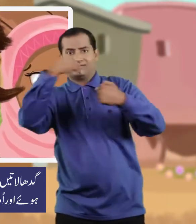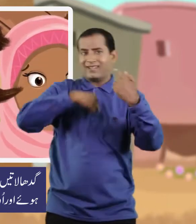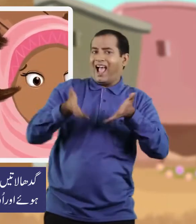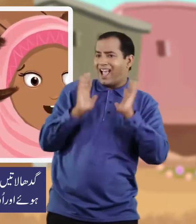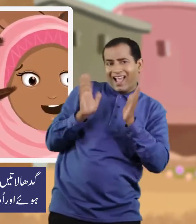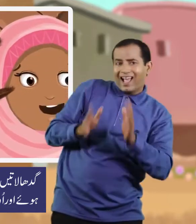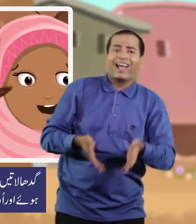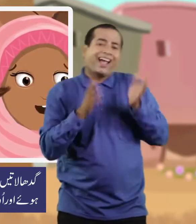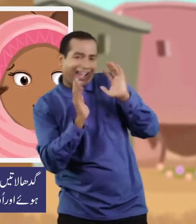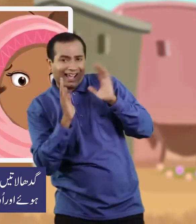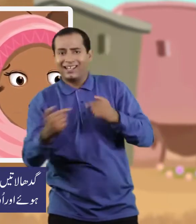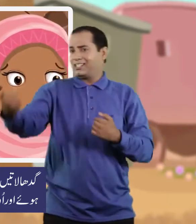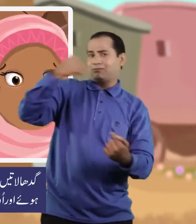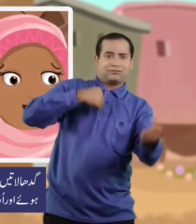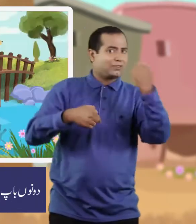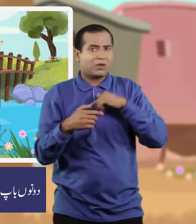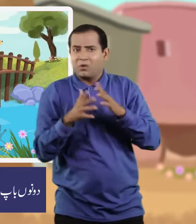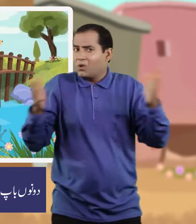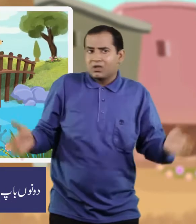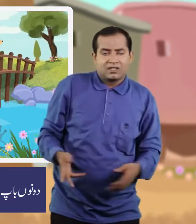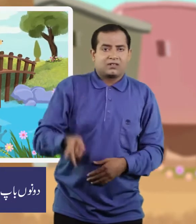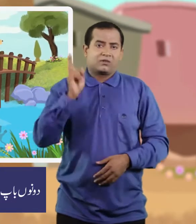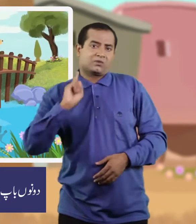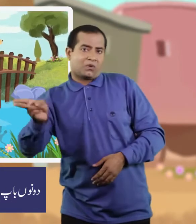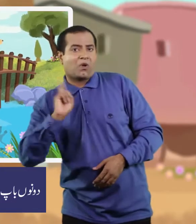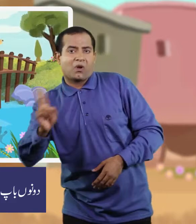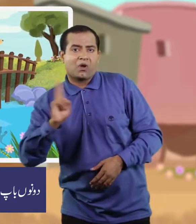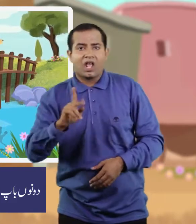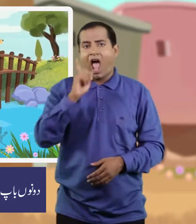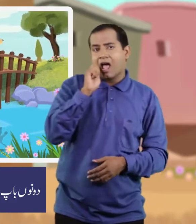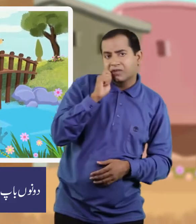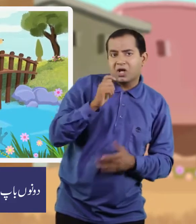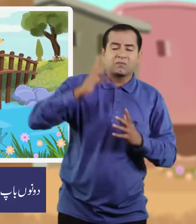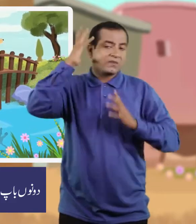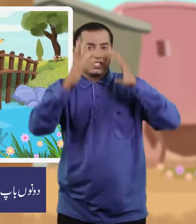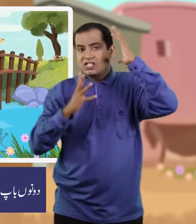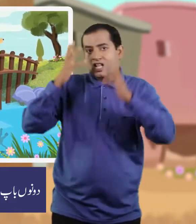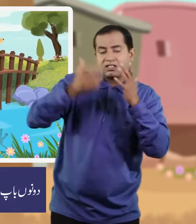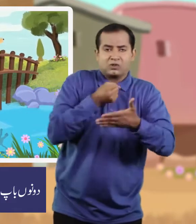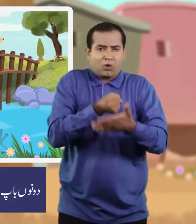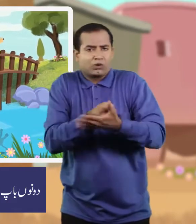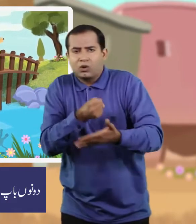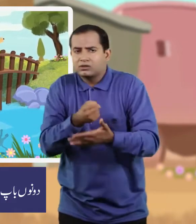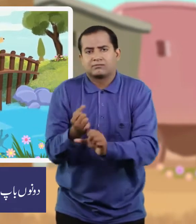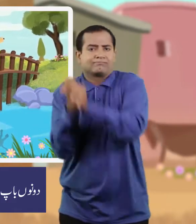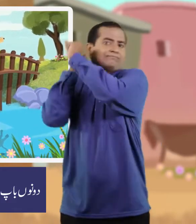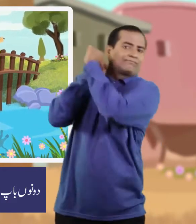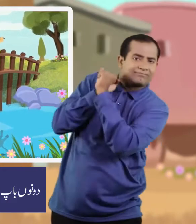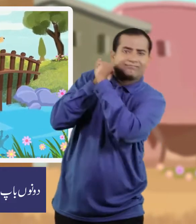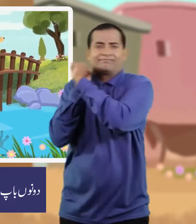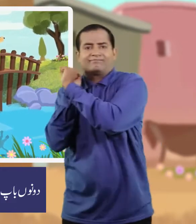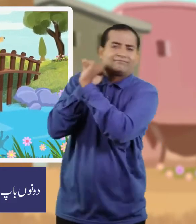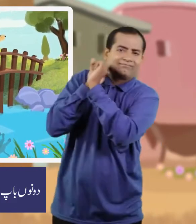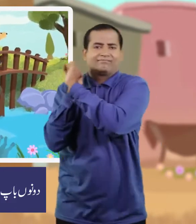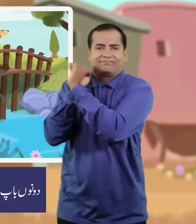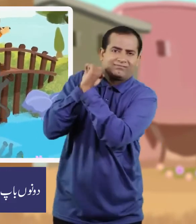उन्चा उन्चा हसने लगे दोनों बाप बेटा घदे को पकड़े रखने की कोशिश करते रहे मगर फिर